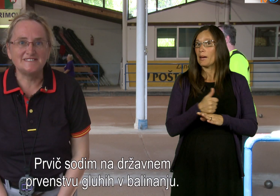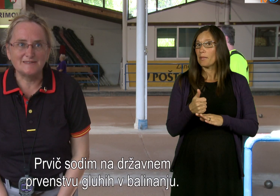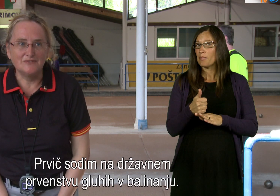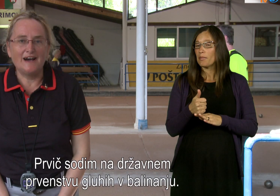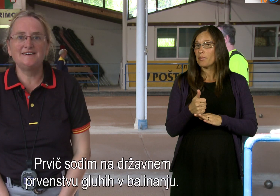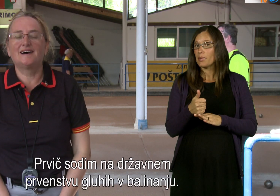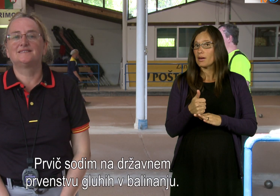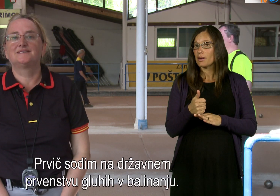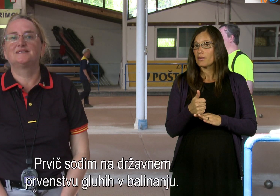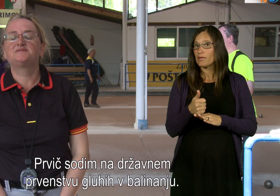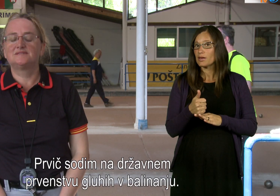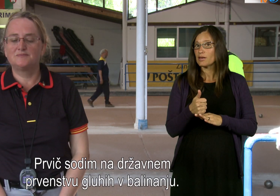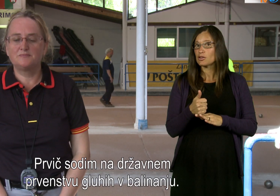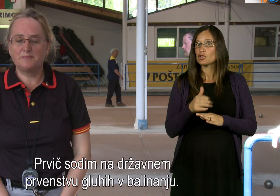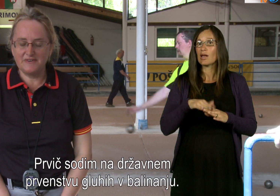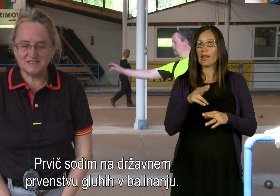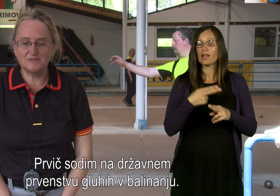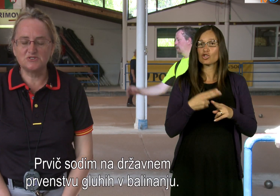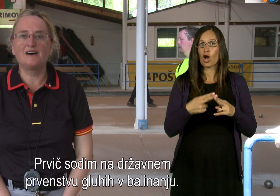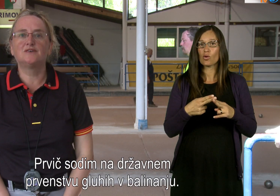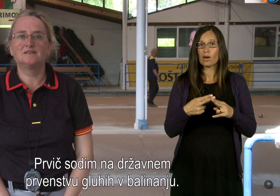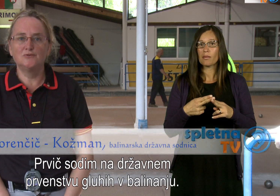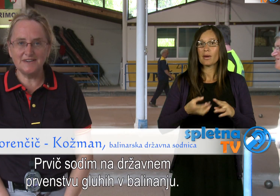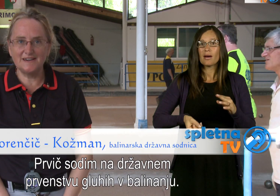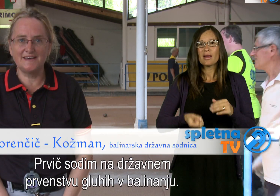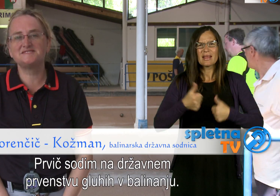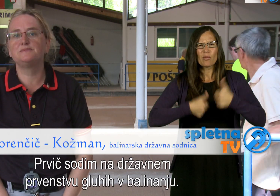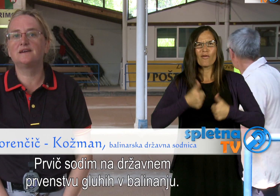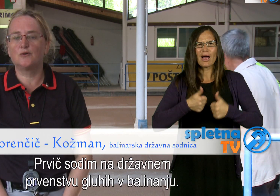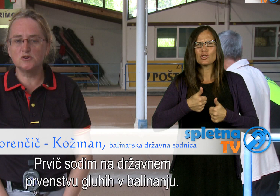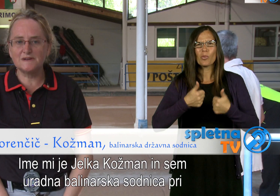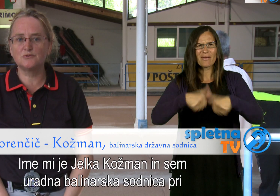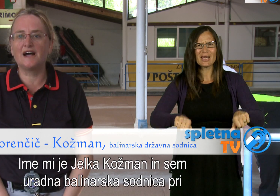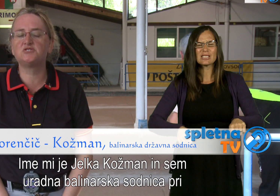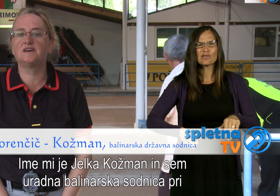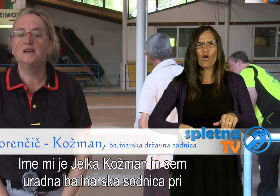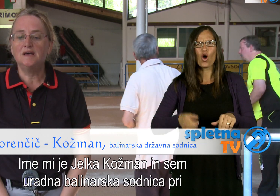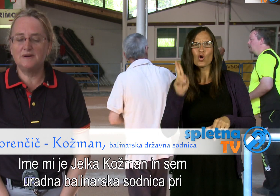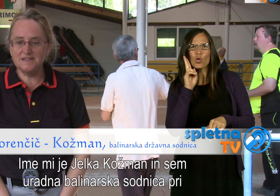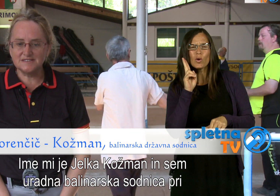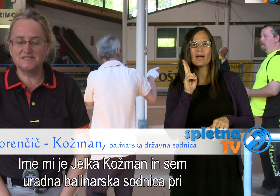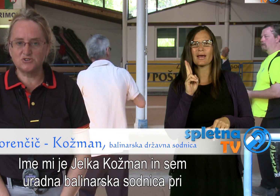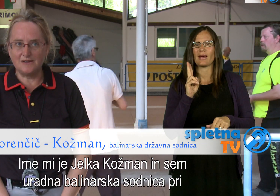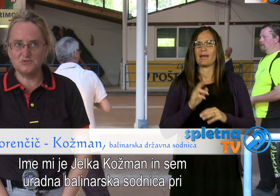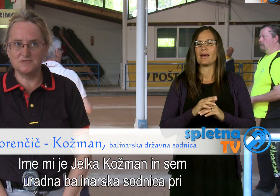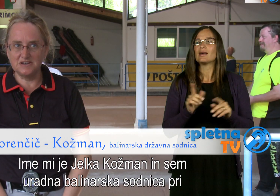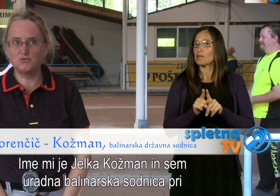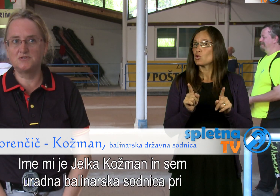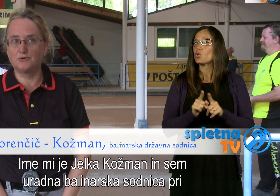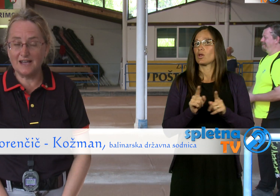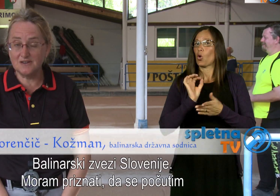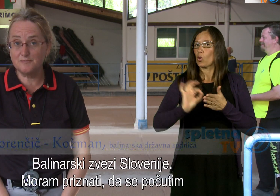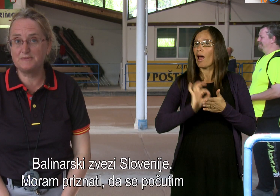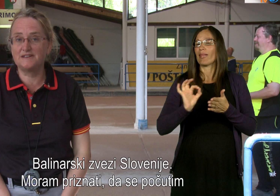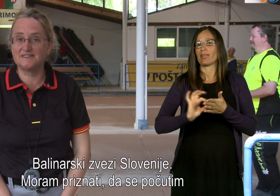Prvič sodim tekmovanja, prvenstvo državno gluhih, sem Jelka Kožman, drugače balinarski državni sodnik